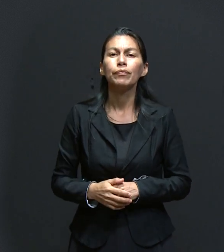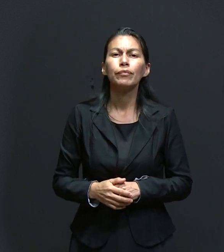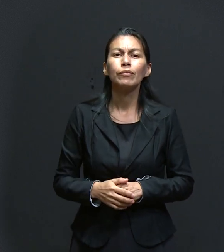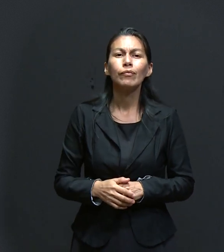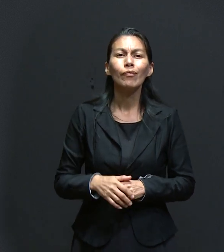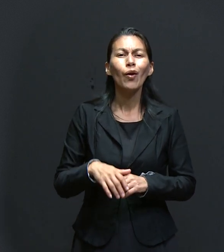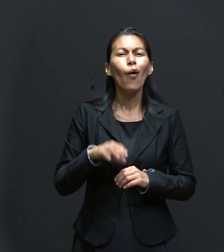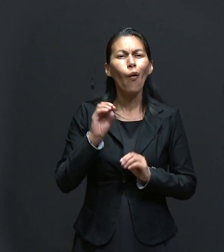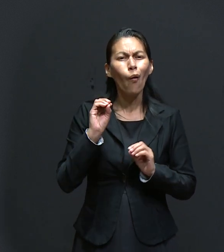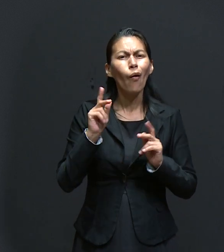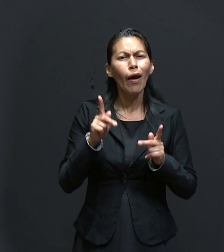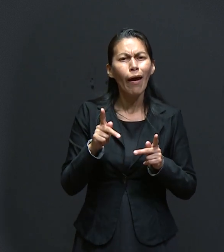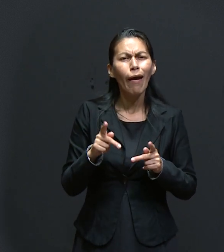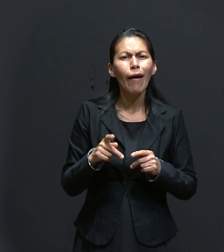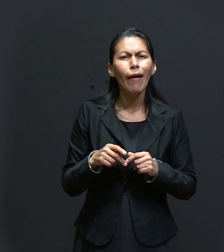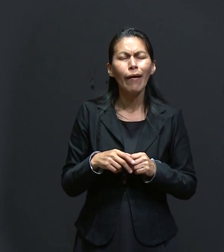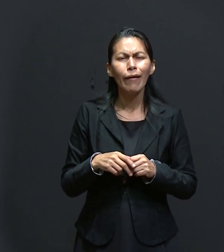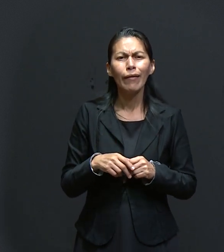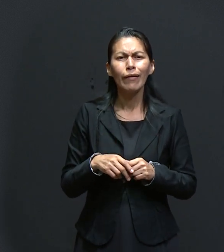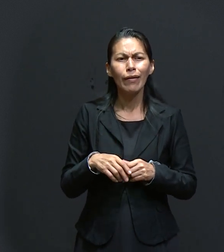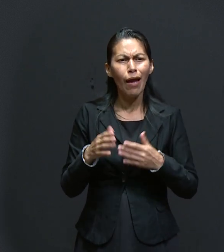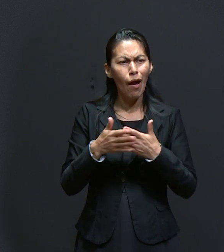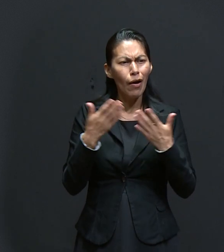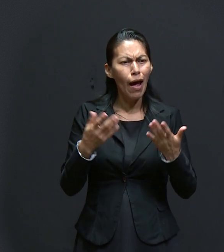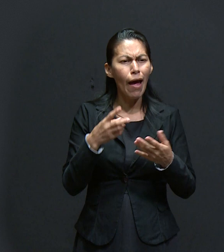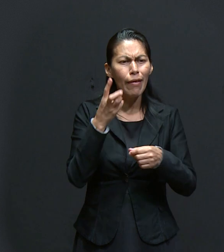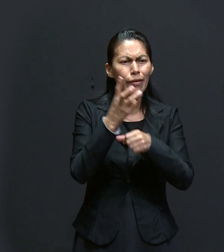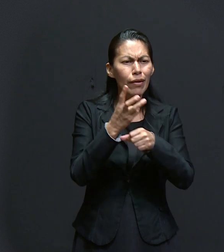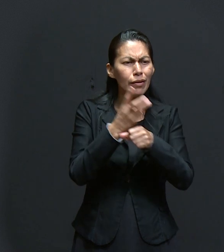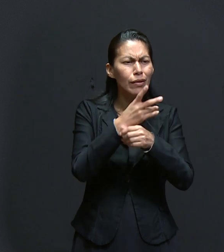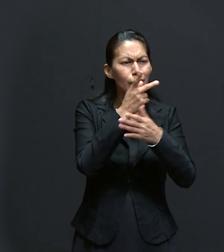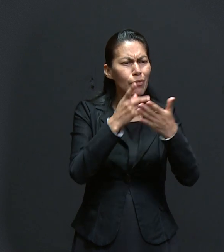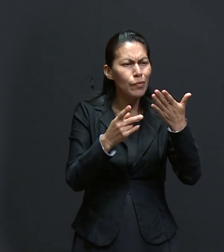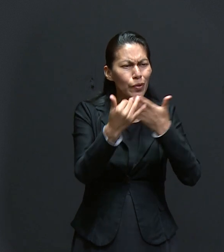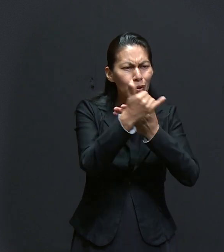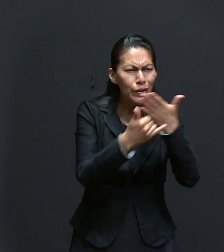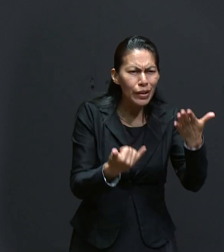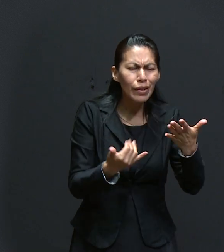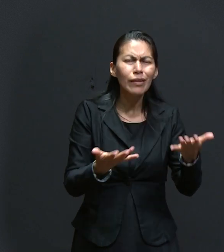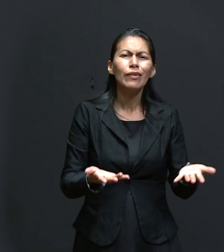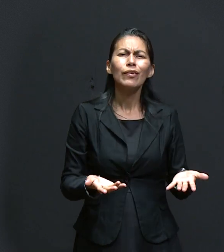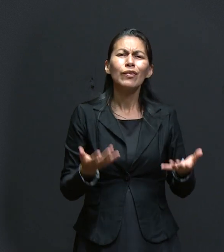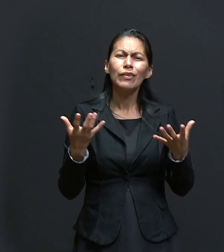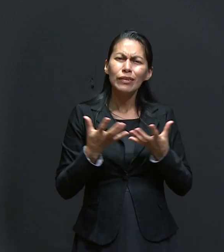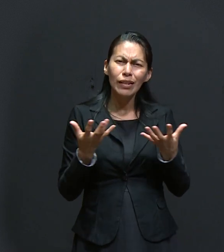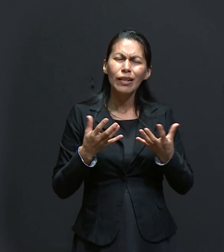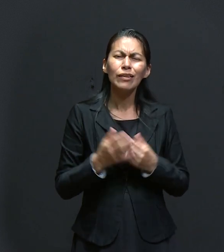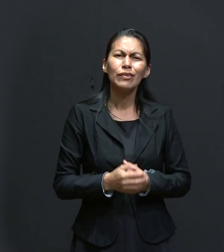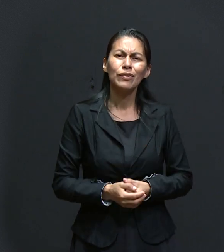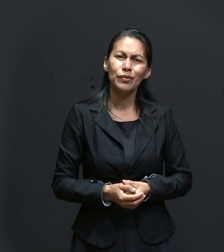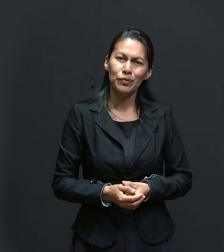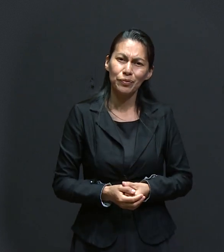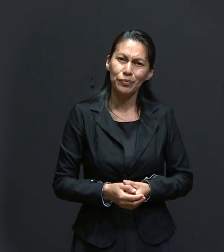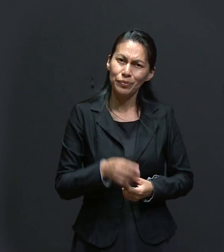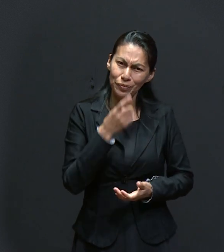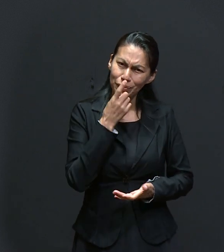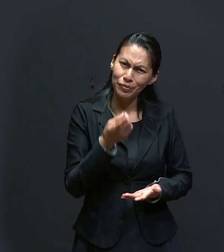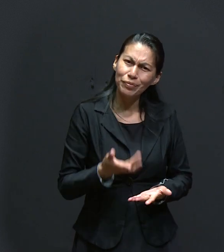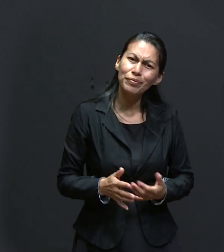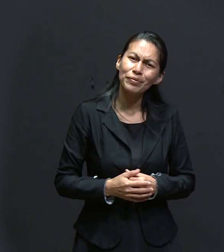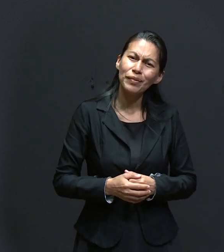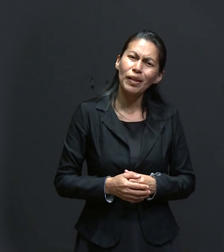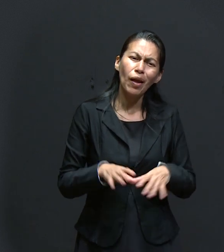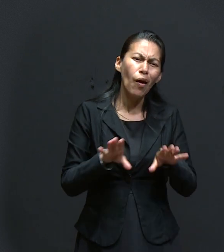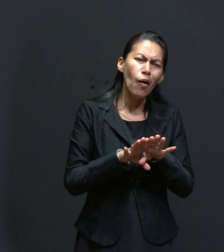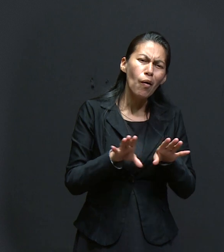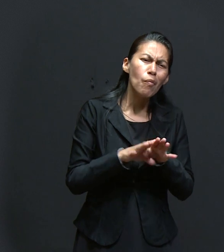27 19 perfecto y bueno ahora hablemos del tercer proyecto que tienes en mente lo que se ha tomado